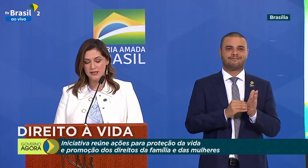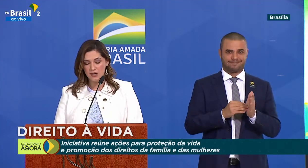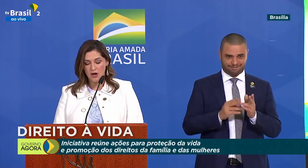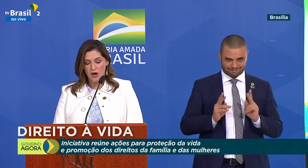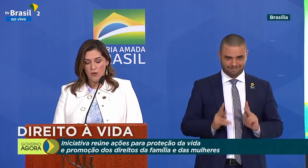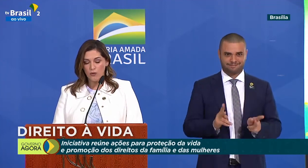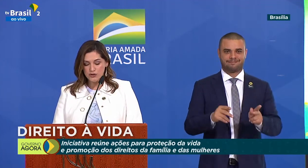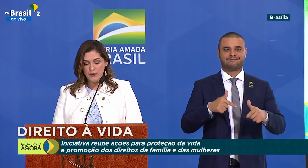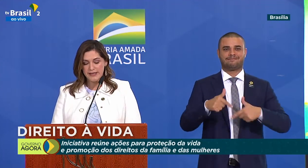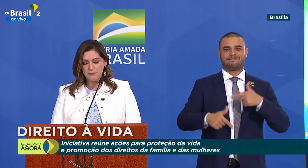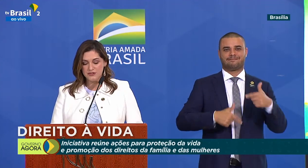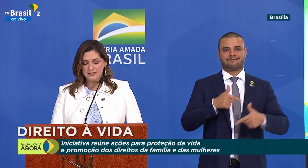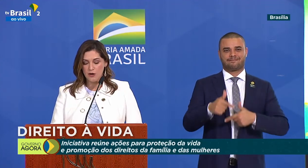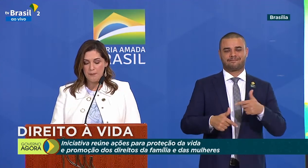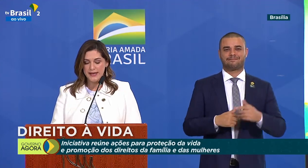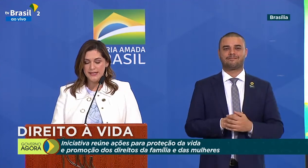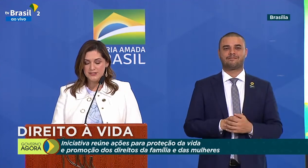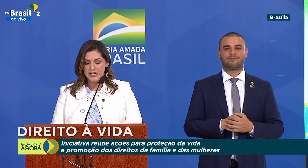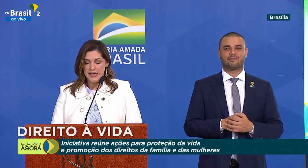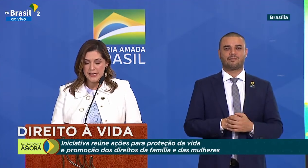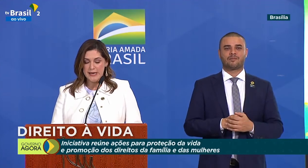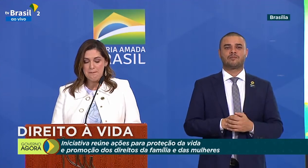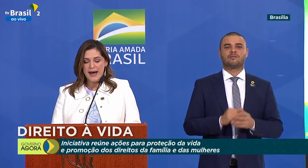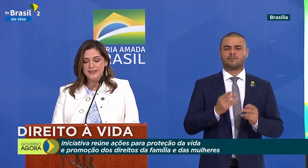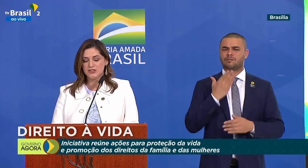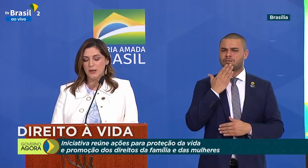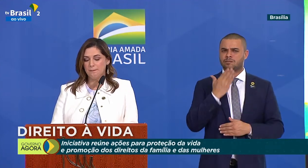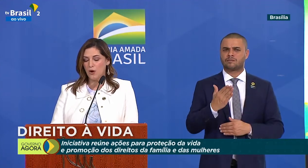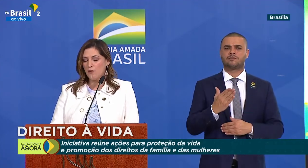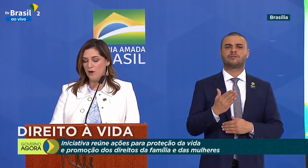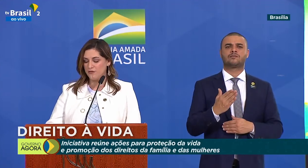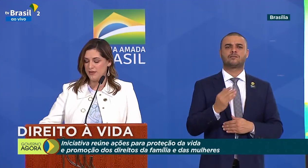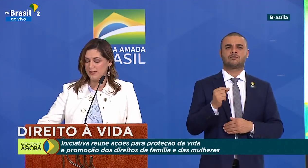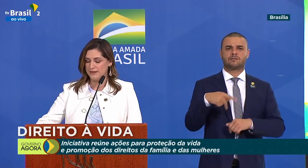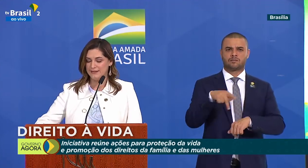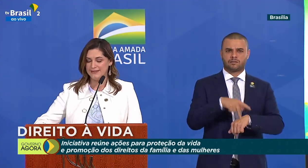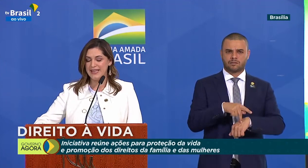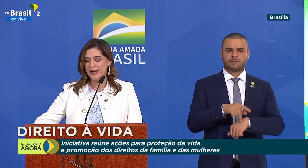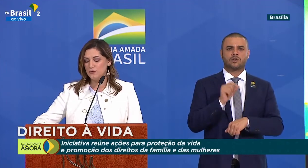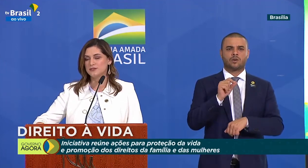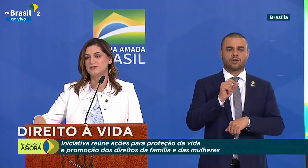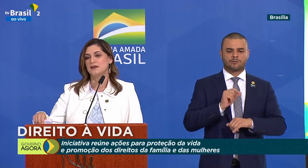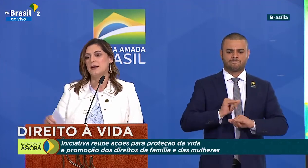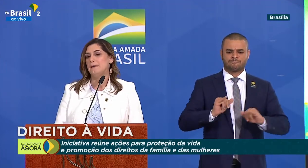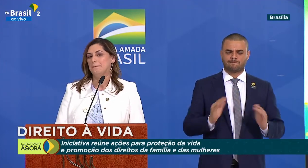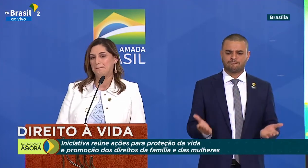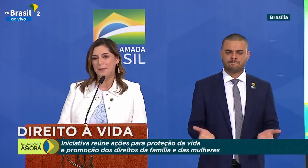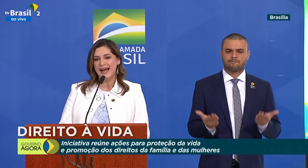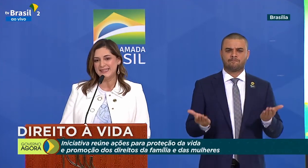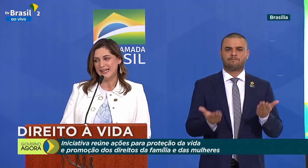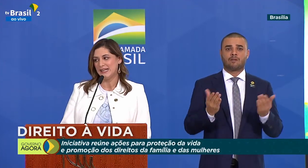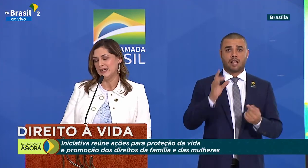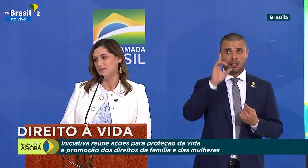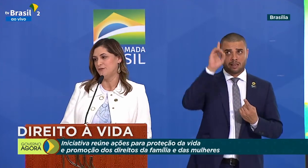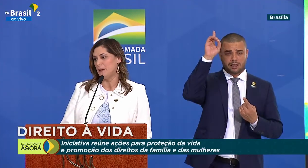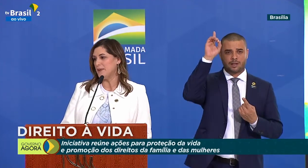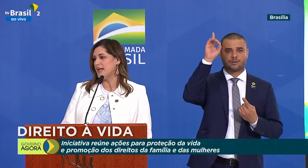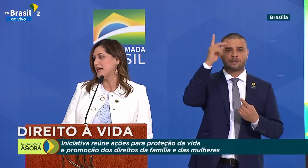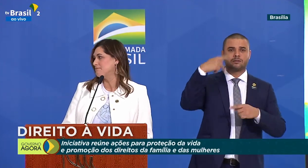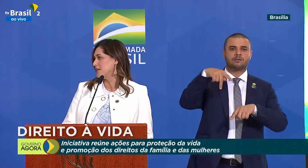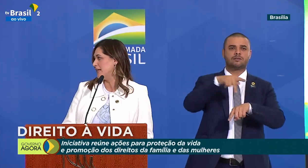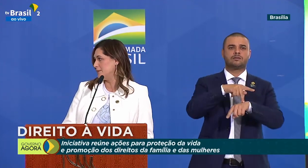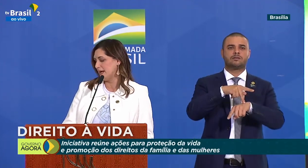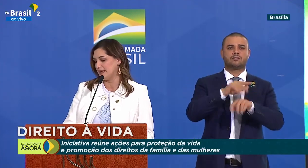por fazer continuaremos a ser o país que mais promove a pátria